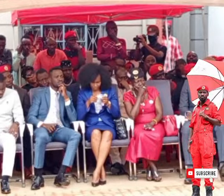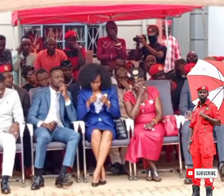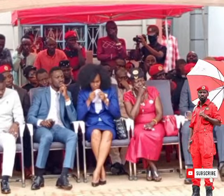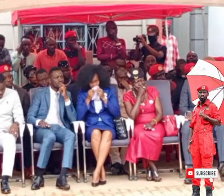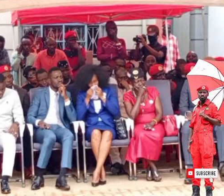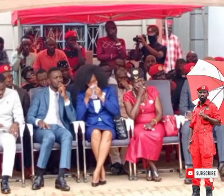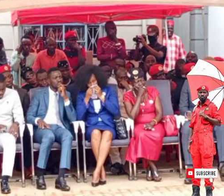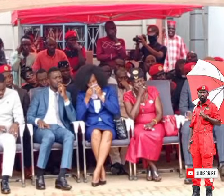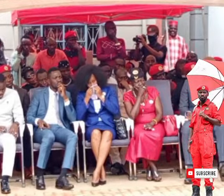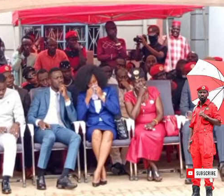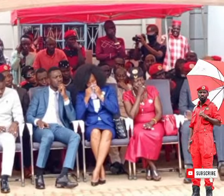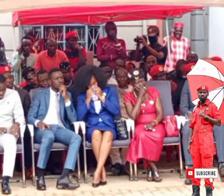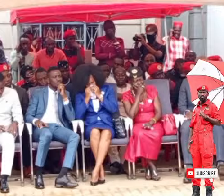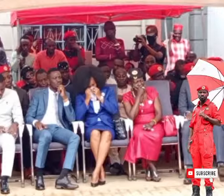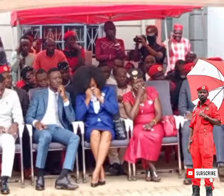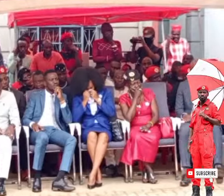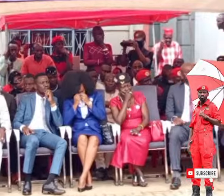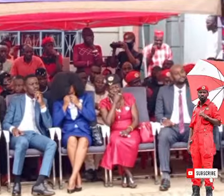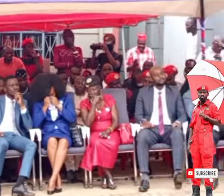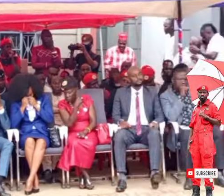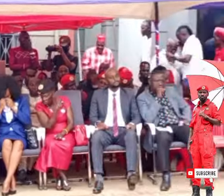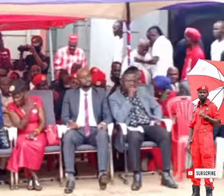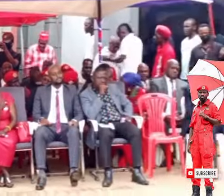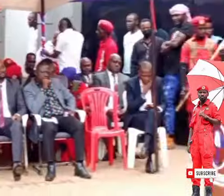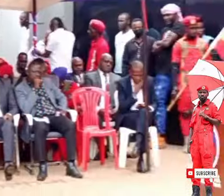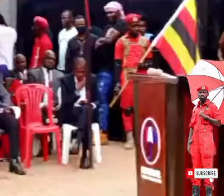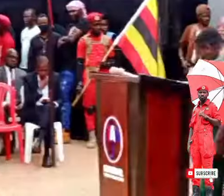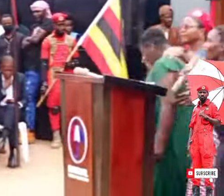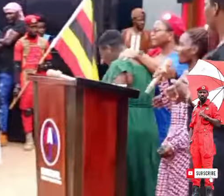Salam alaikum wa rahmatullahi wa